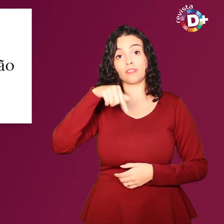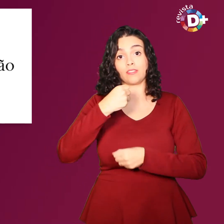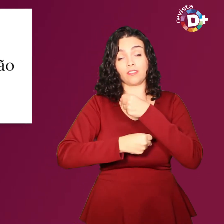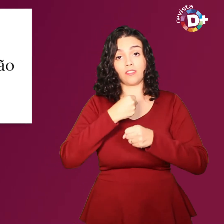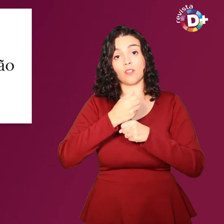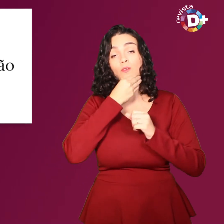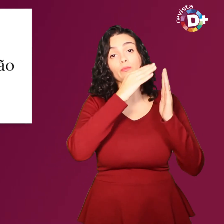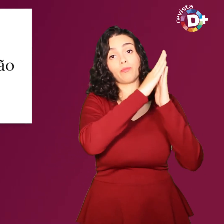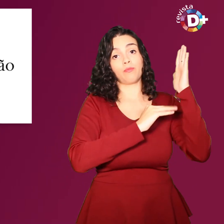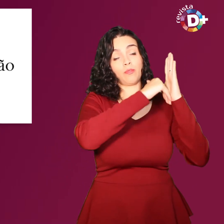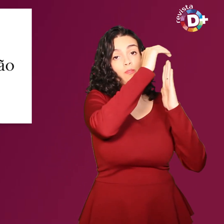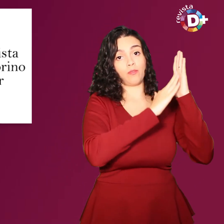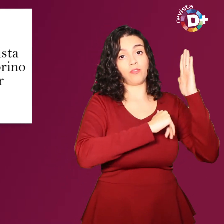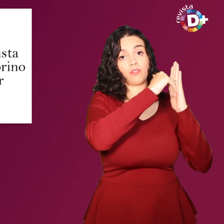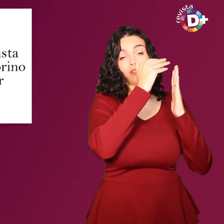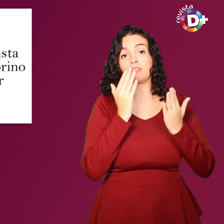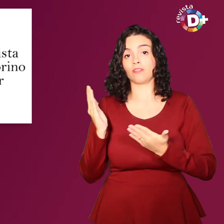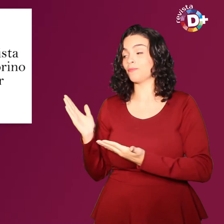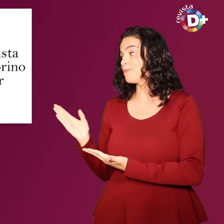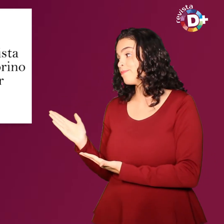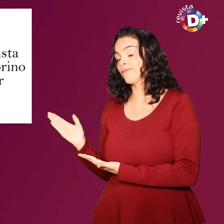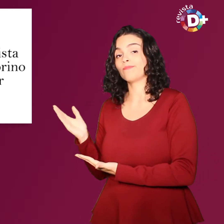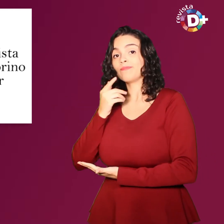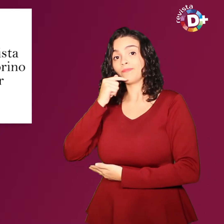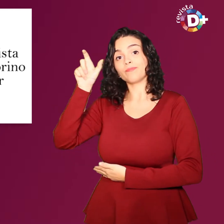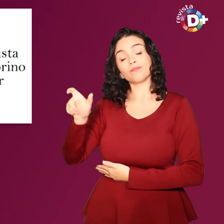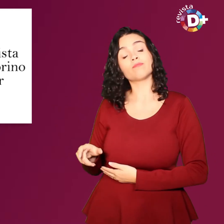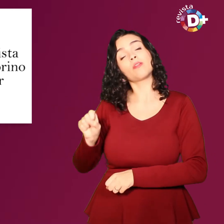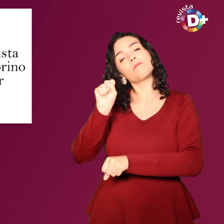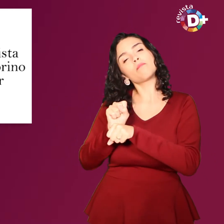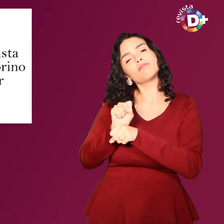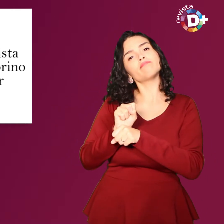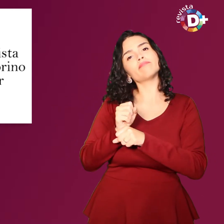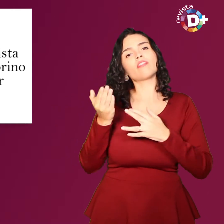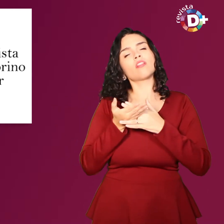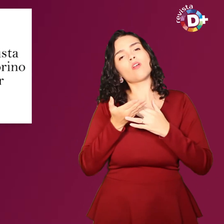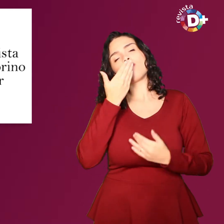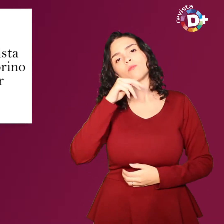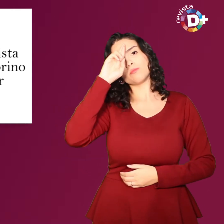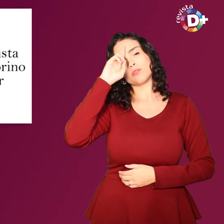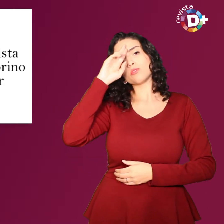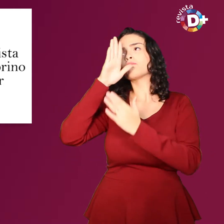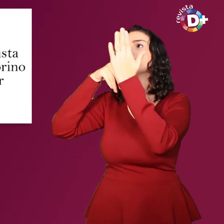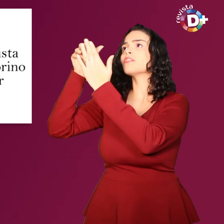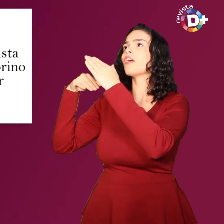Em março deste ano, o pintor João Batista Luiz Vitorino Júnior aproveitou a pausa do almoço, estava pintando